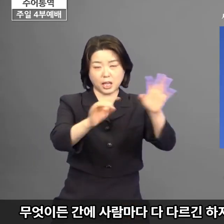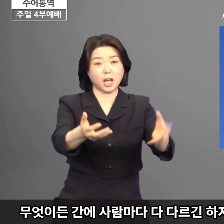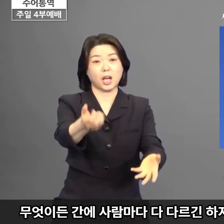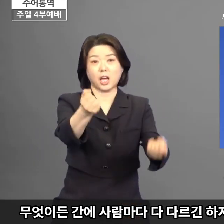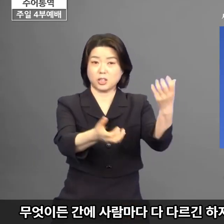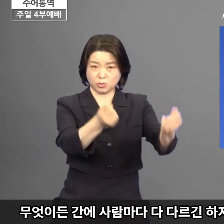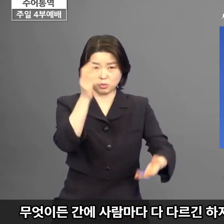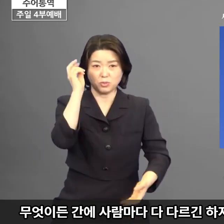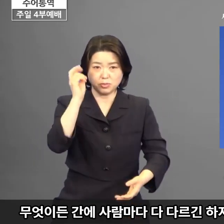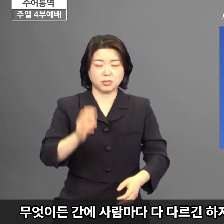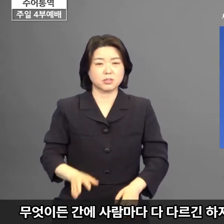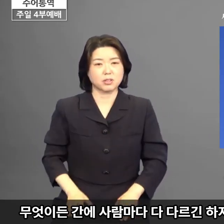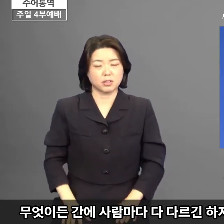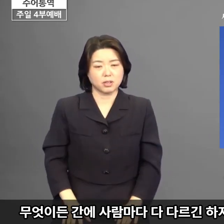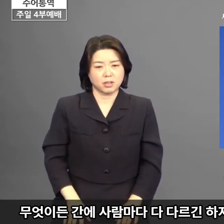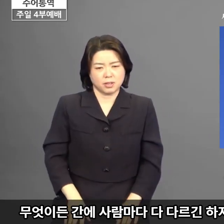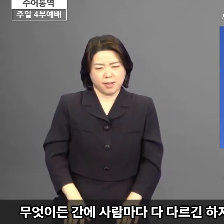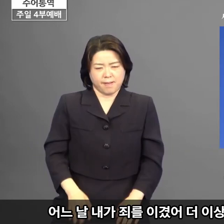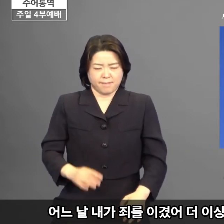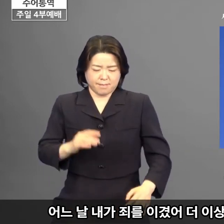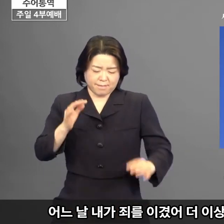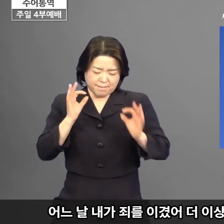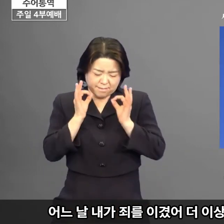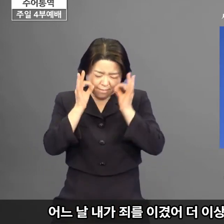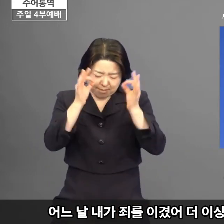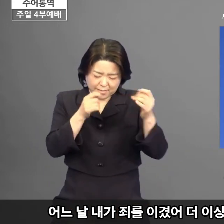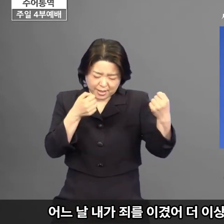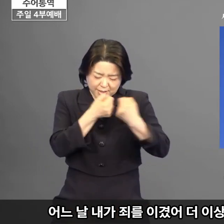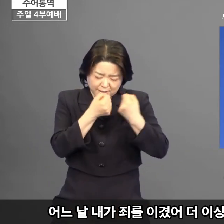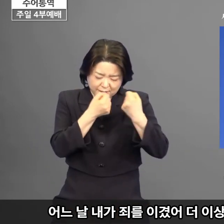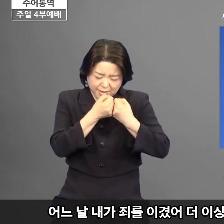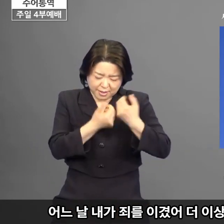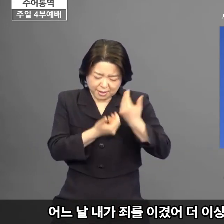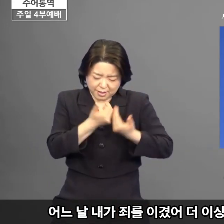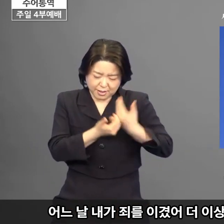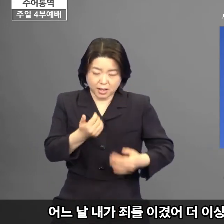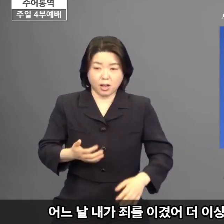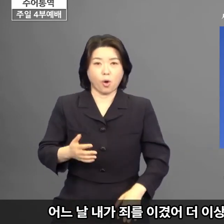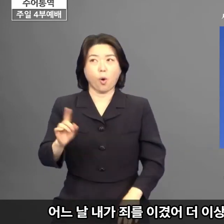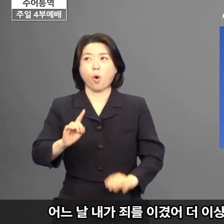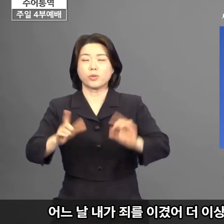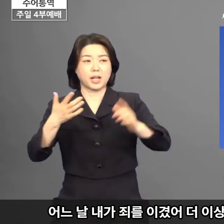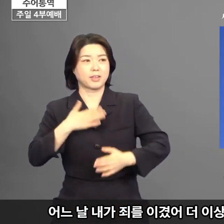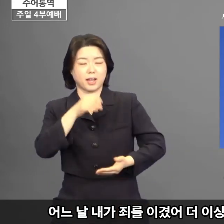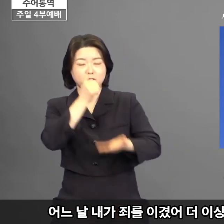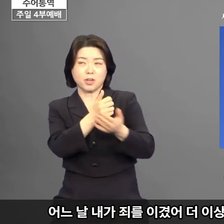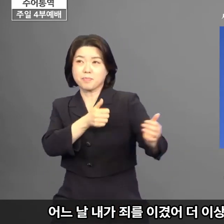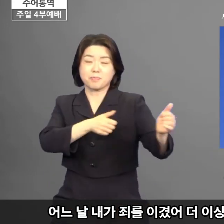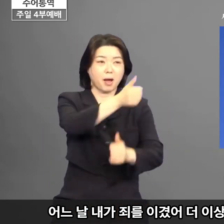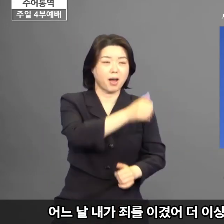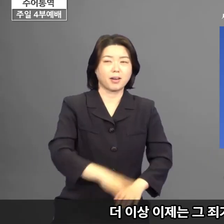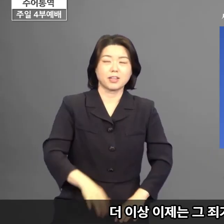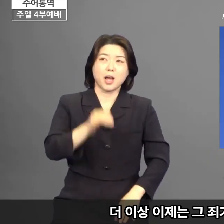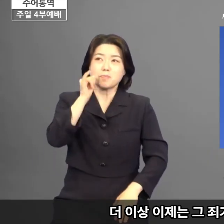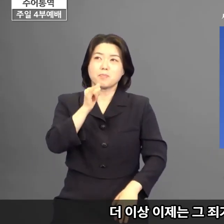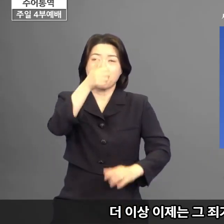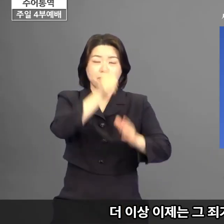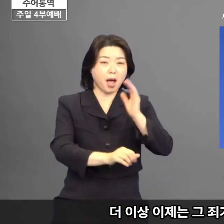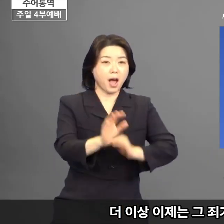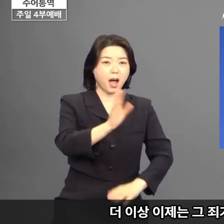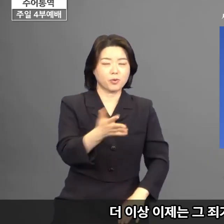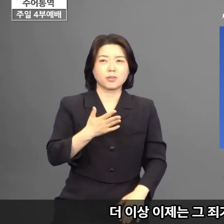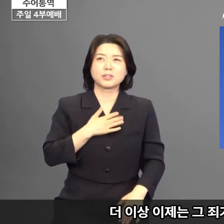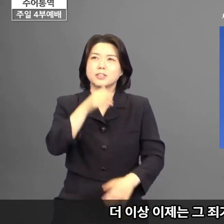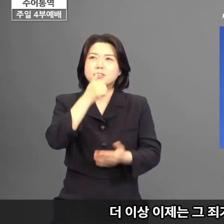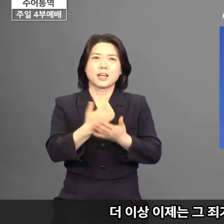하지만 피 흘리기까지 싸우는 죄가 있어요. 어느 날 내가 죄를 이겼어. 더 이상 내가 그 중독에 빠지지 아니하고 더 이상 이제는 그